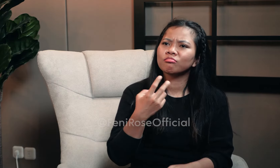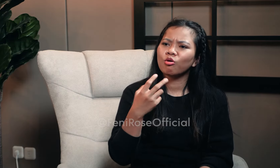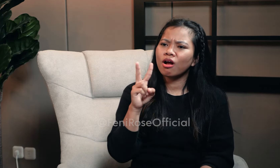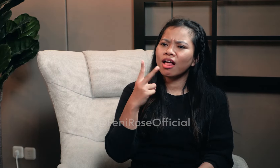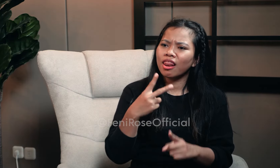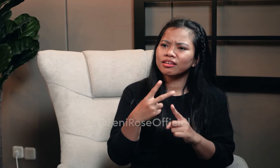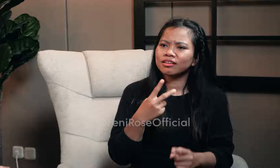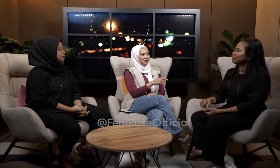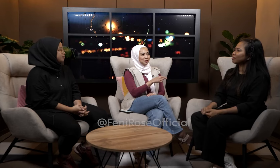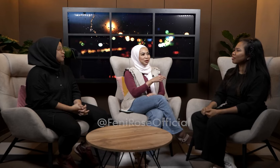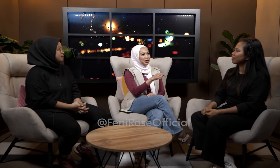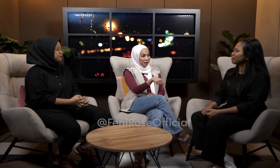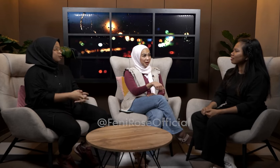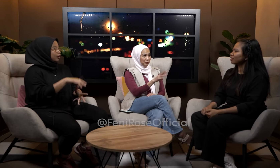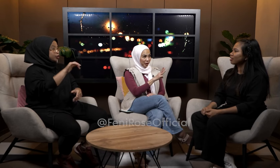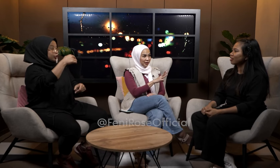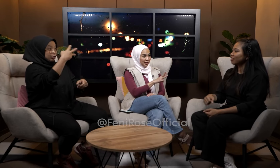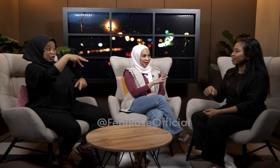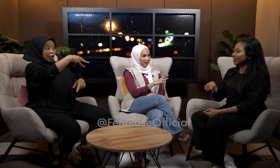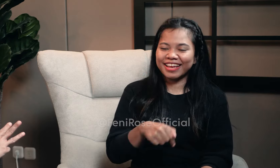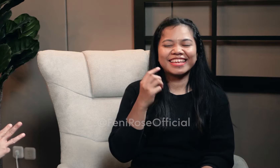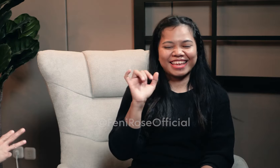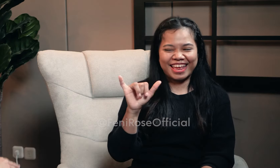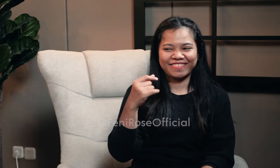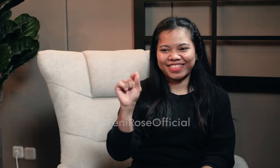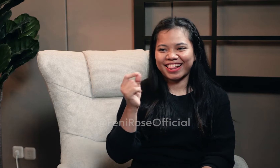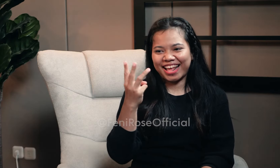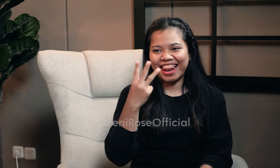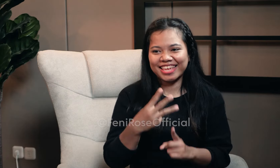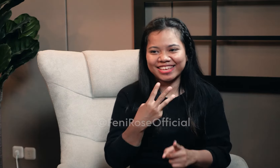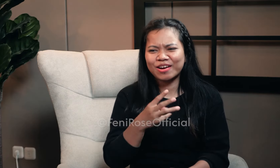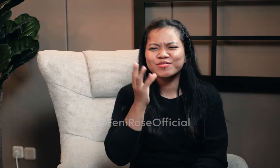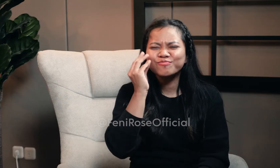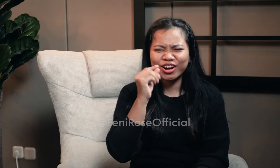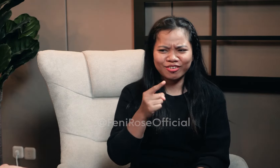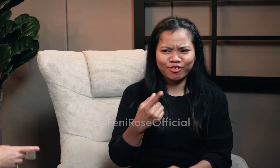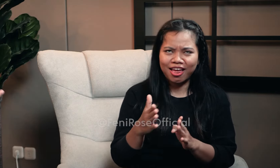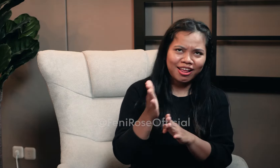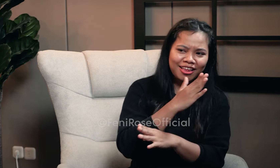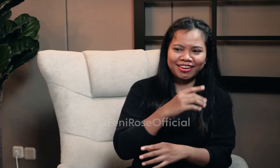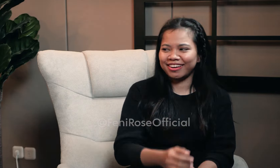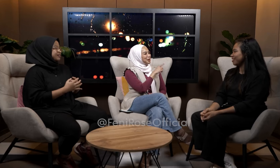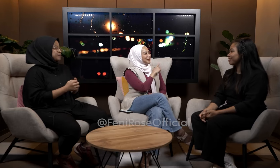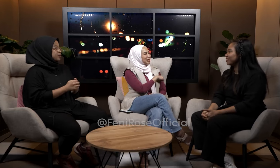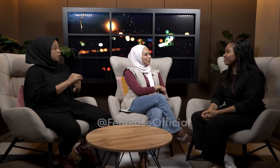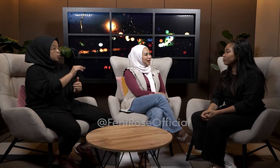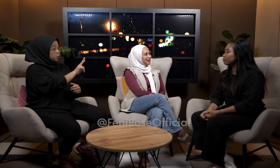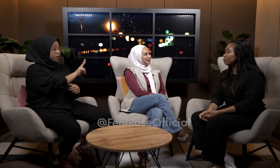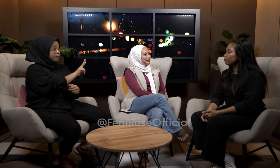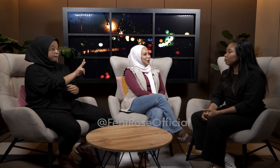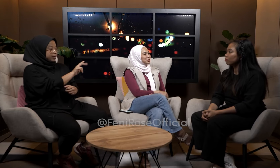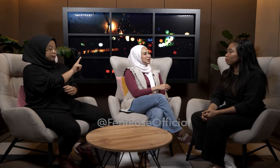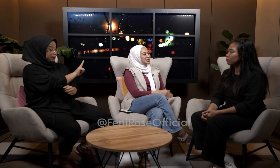baru dua kali Iya ini yang ketiga Mau yang ketiga kan Iya betul yang ketiga kali Nah yang kedua dan yang pertama kamu sendiri